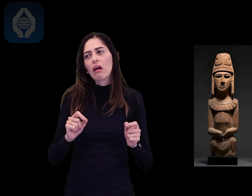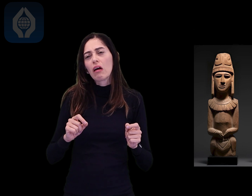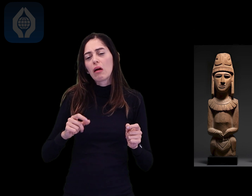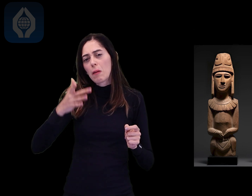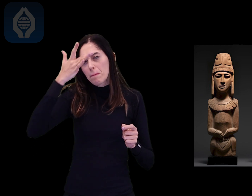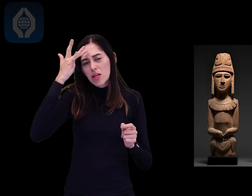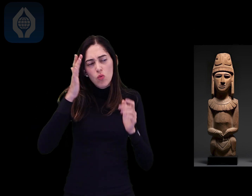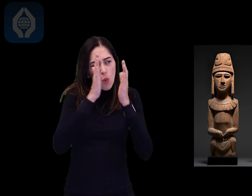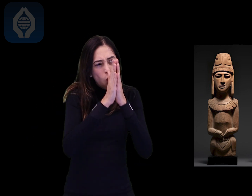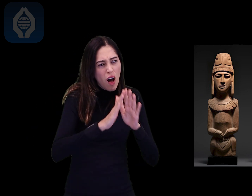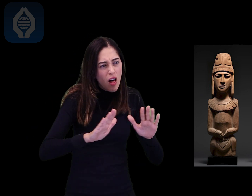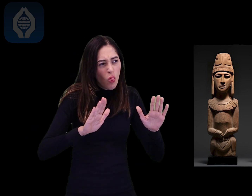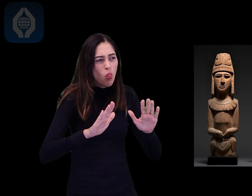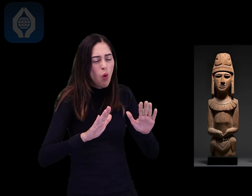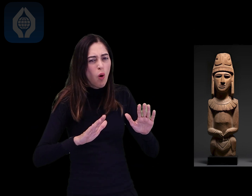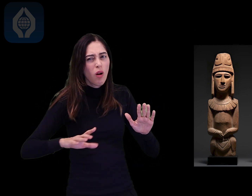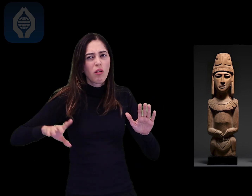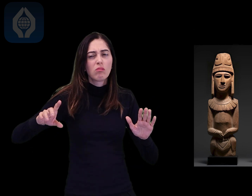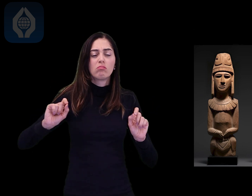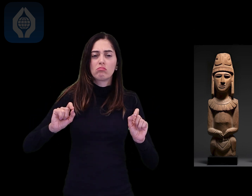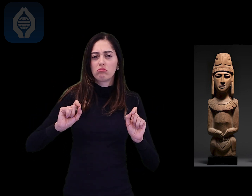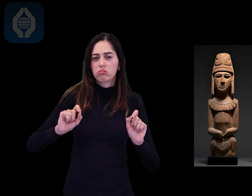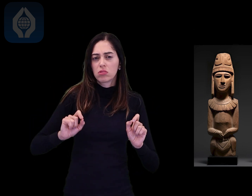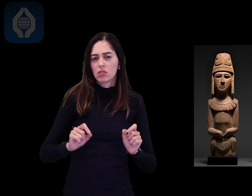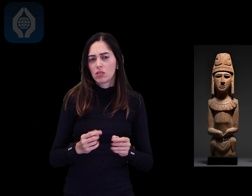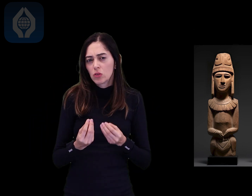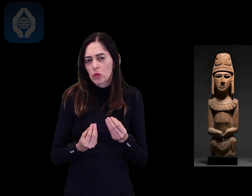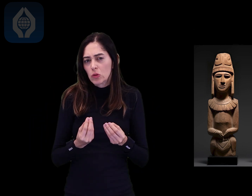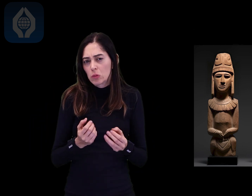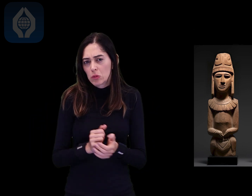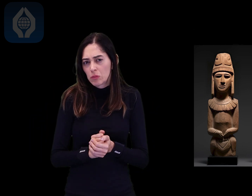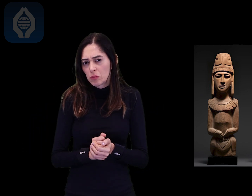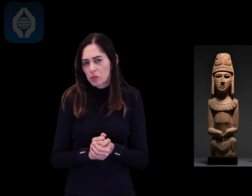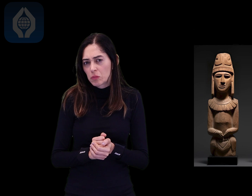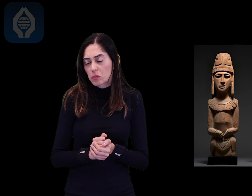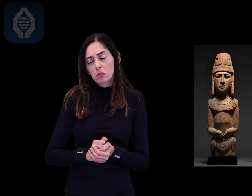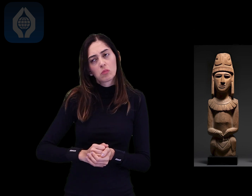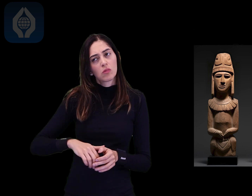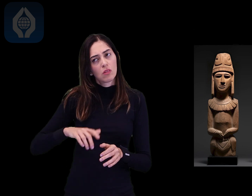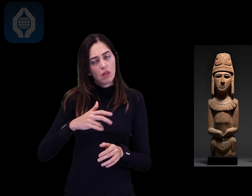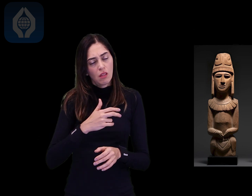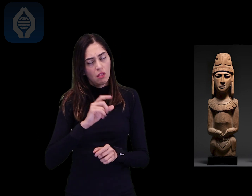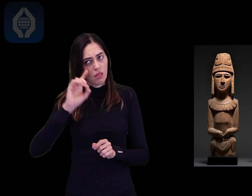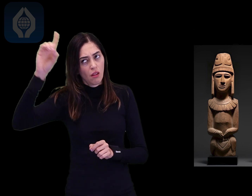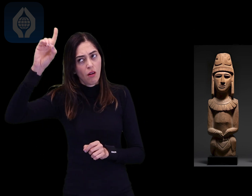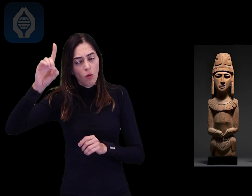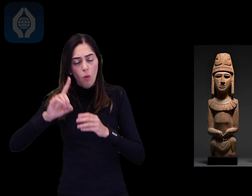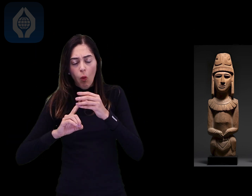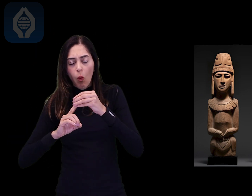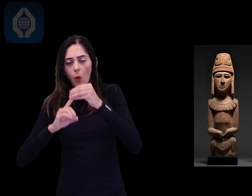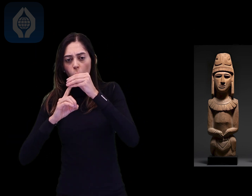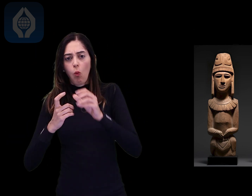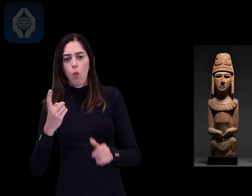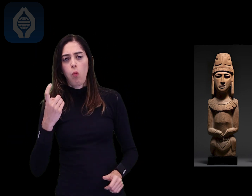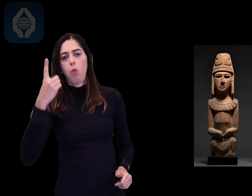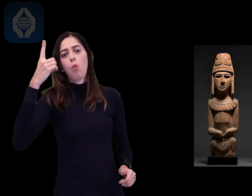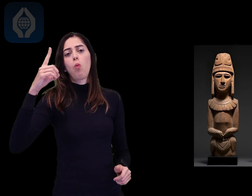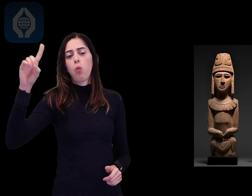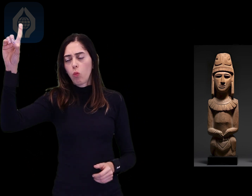pessoas adoram hoje em dia? Somente Deus é merecedor de nossa adoração. Satanás não se importa